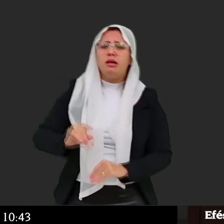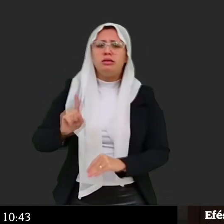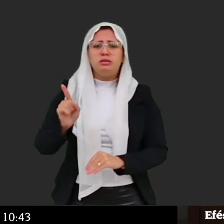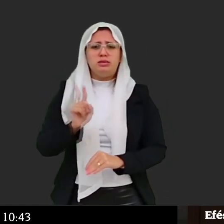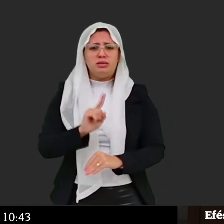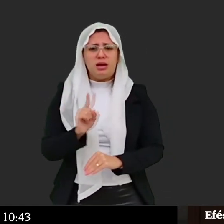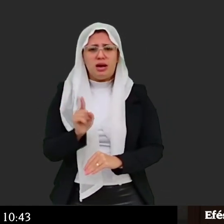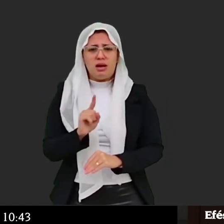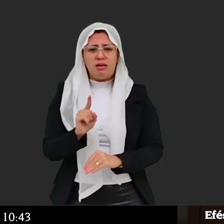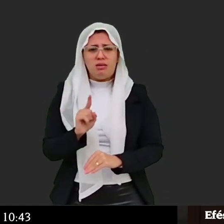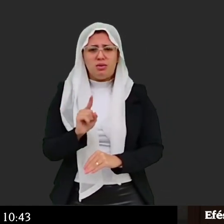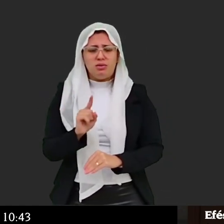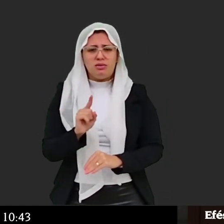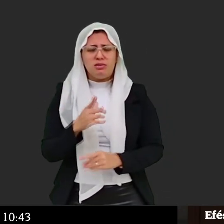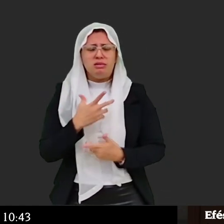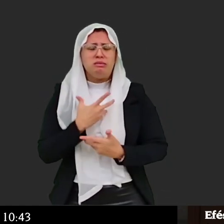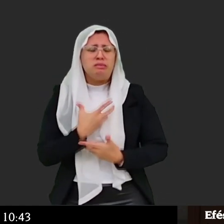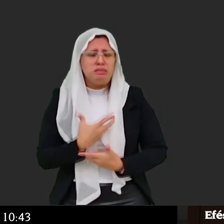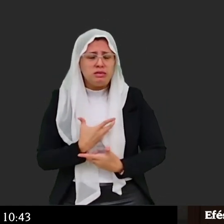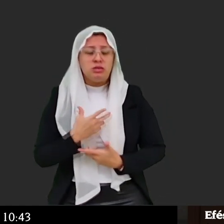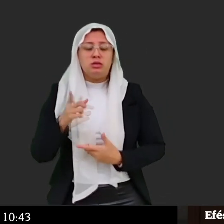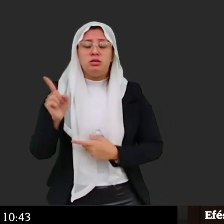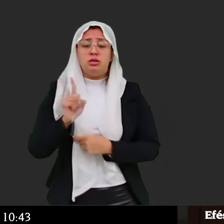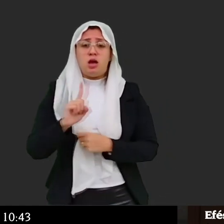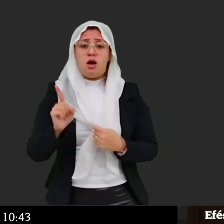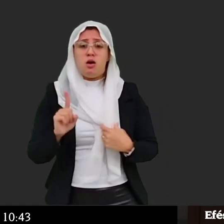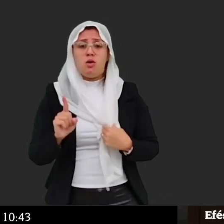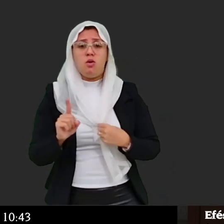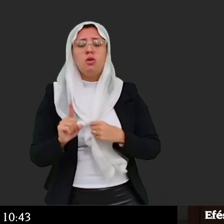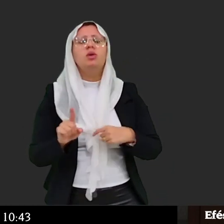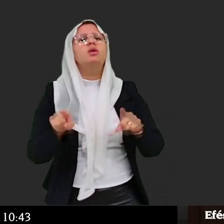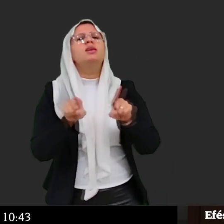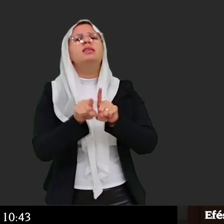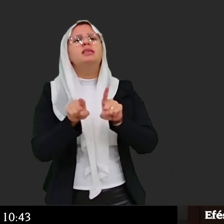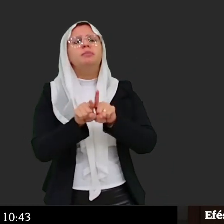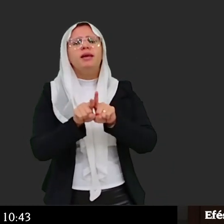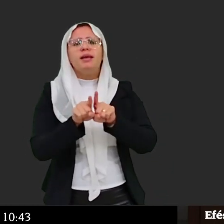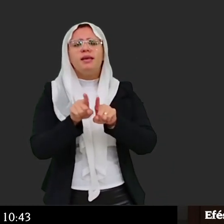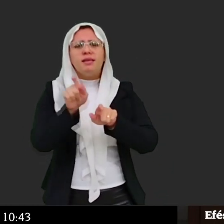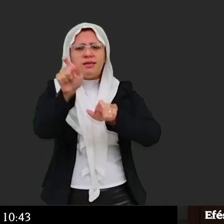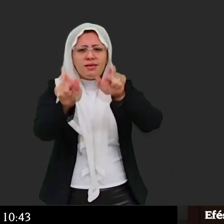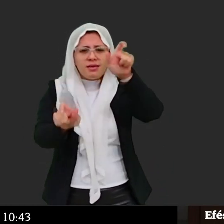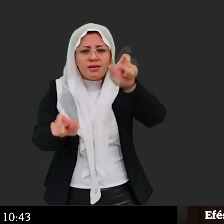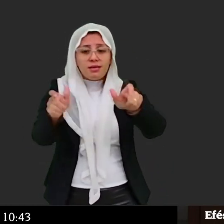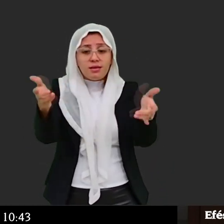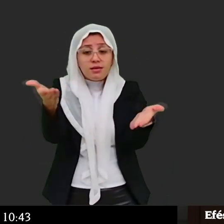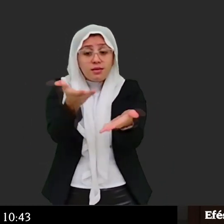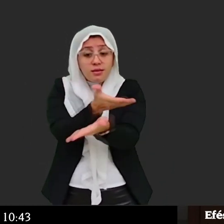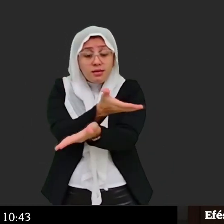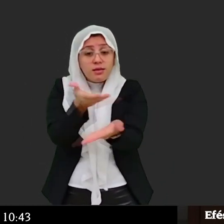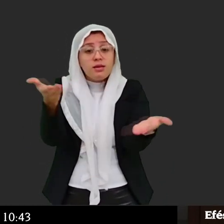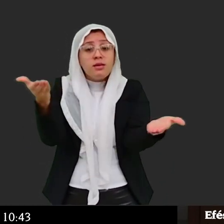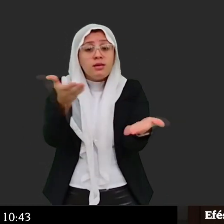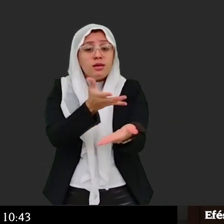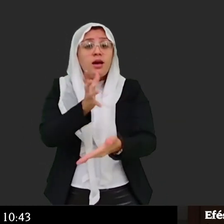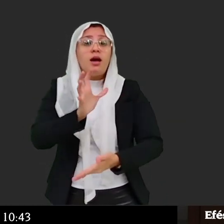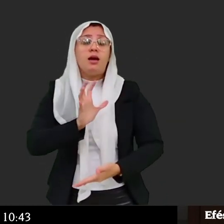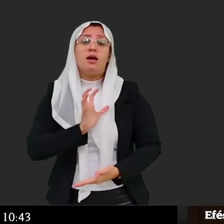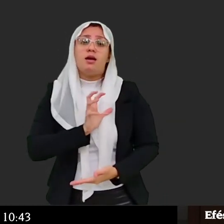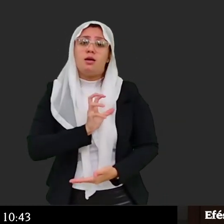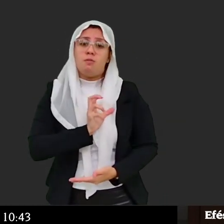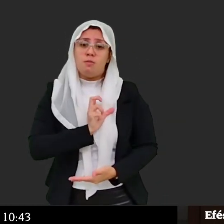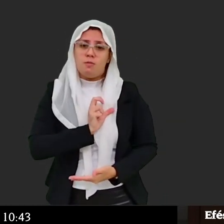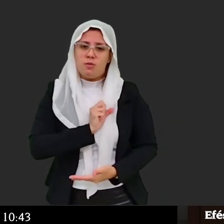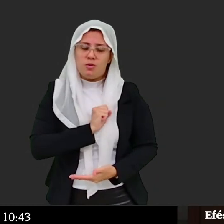E suportar-nos uns aos outros em amor. Então, estas são as condições